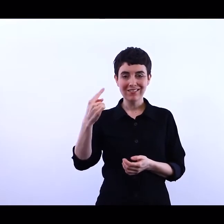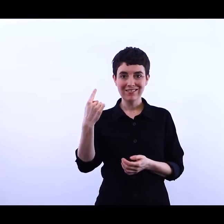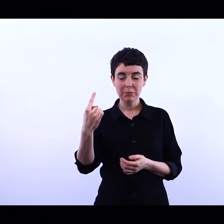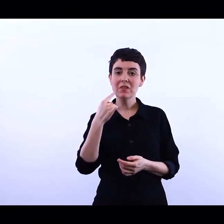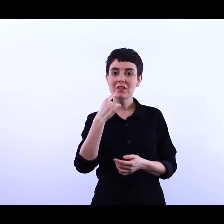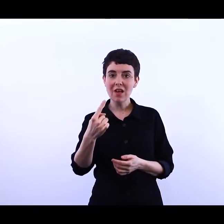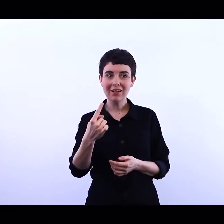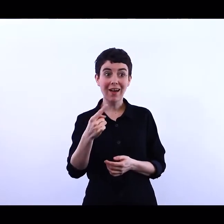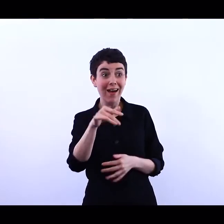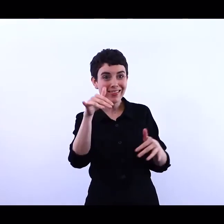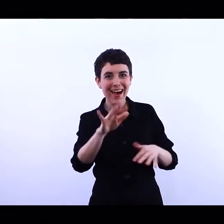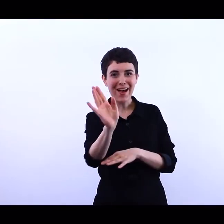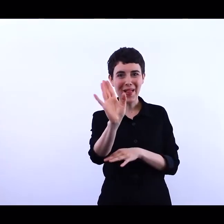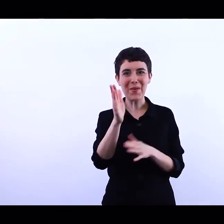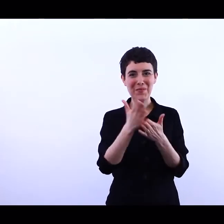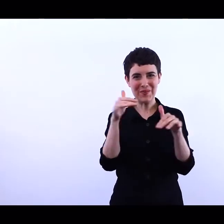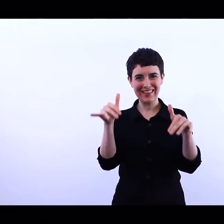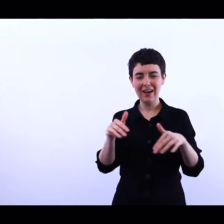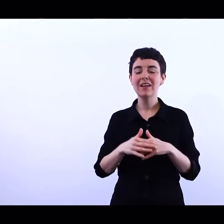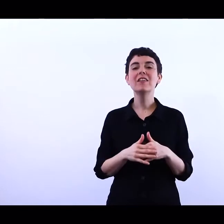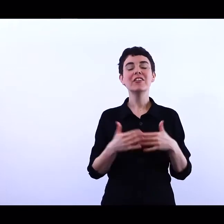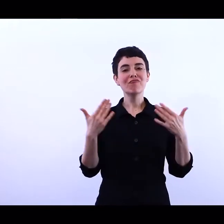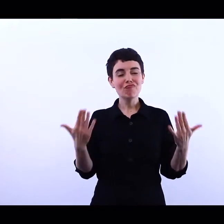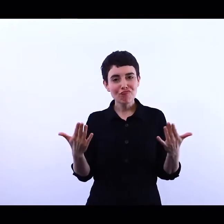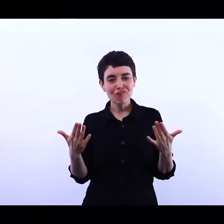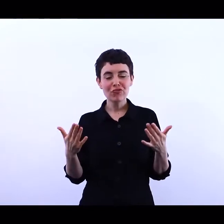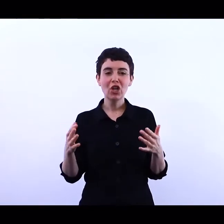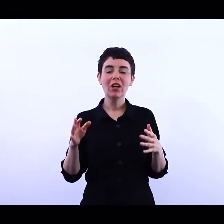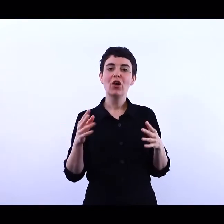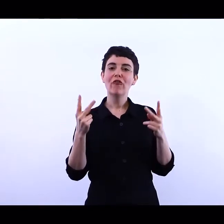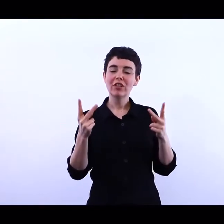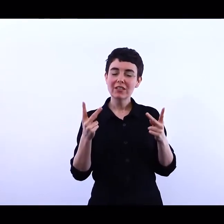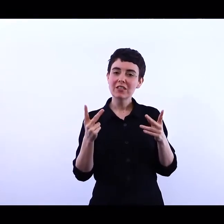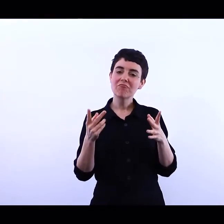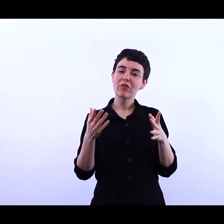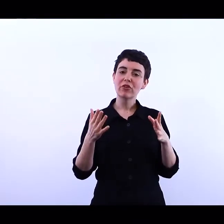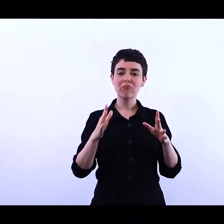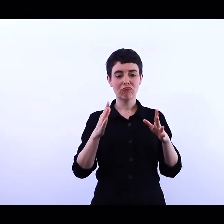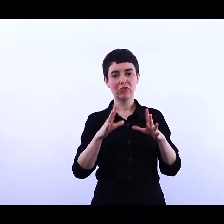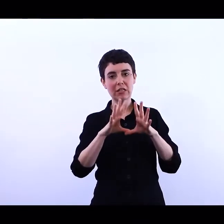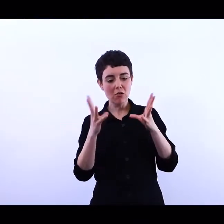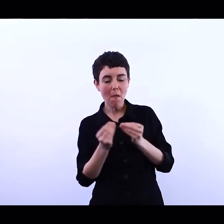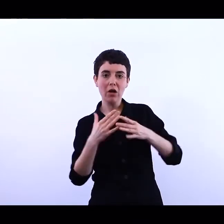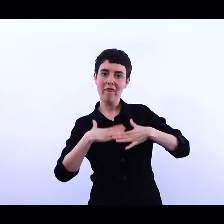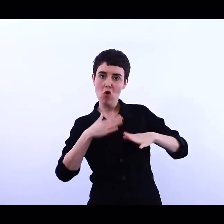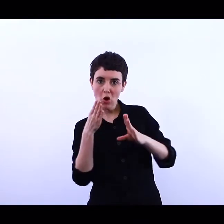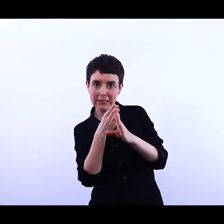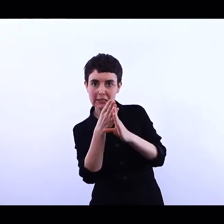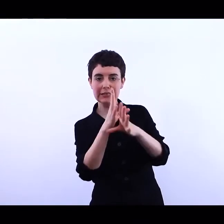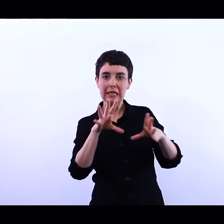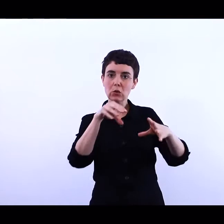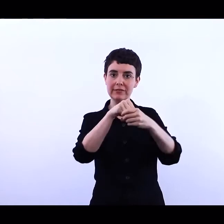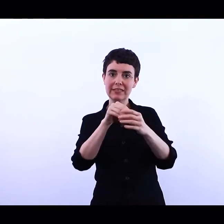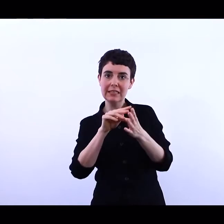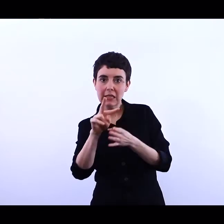Kraft da ist sie schon, hallo, für eine gemeinwohlorientierte und inklusive Digitalisierung sein